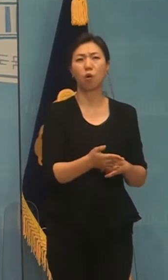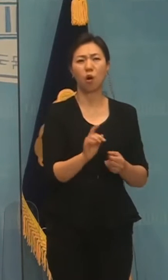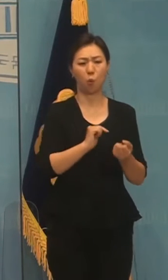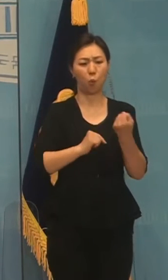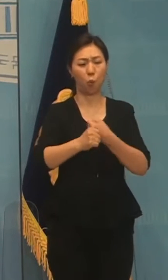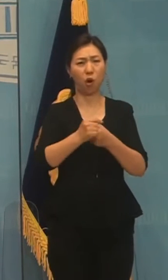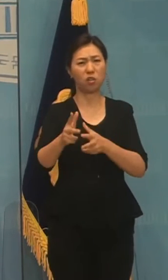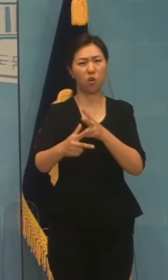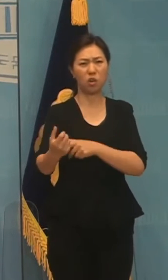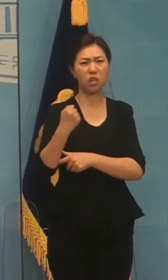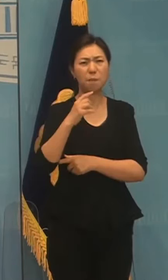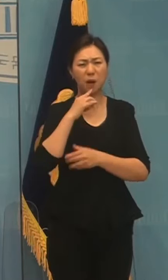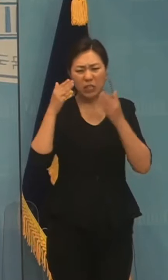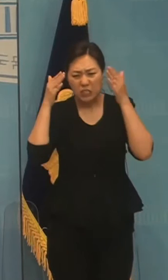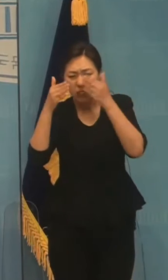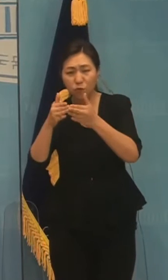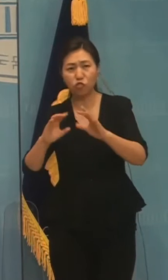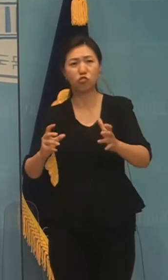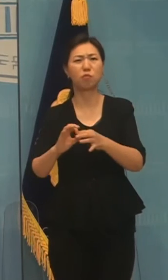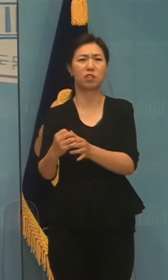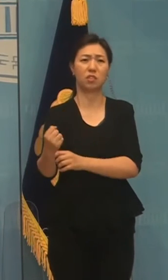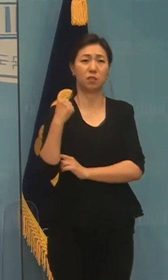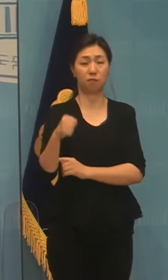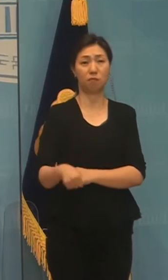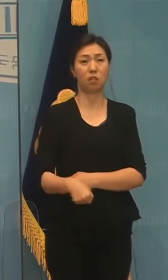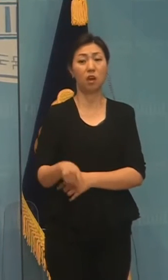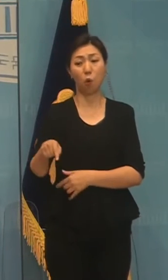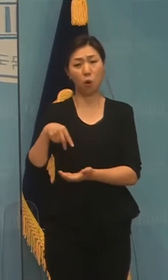국민의힘이 주장하는 혁신은 말뿐입니까?